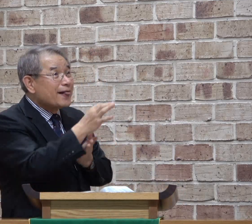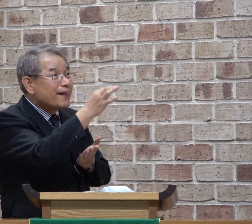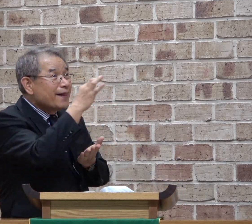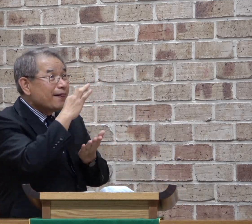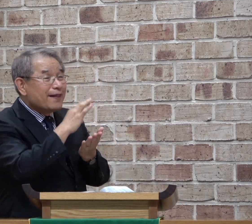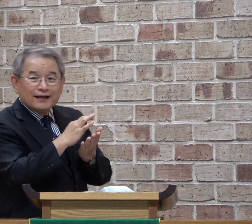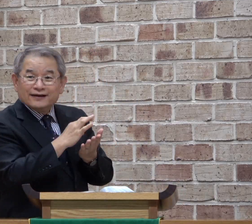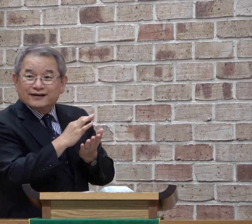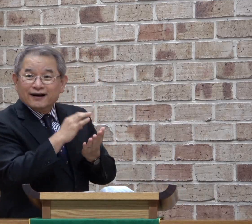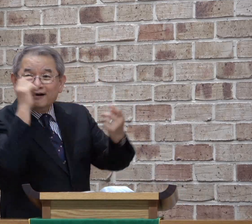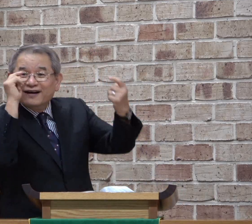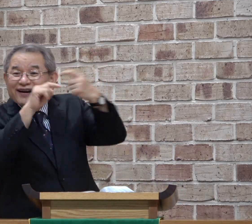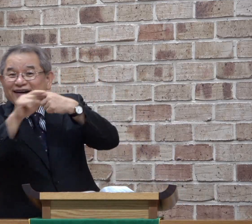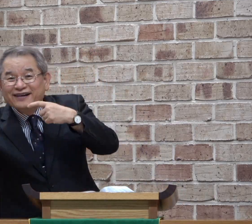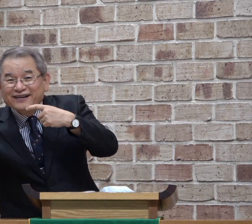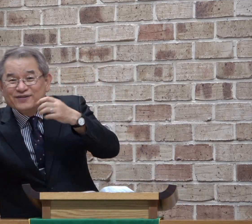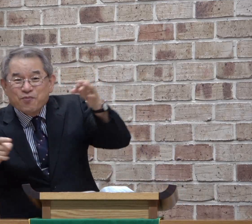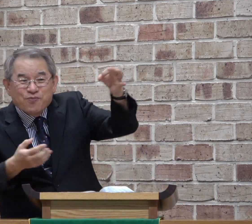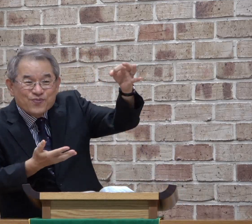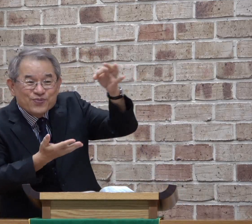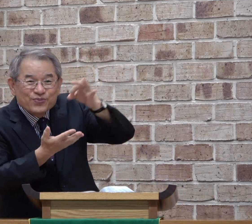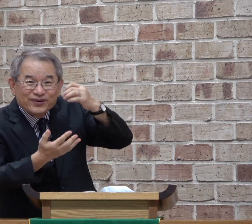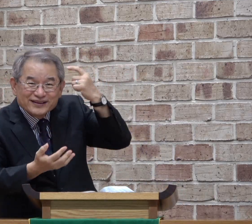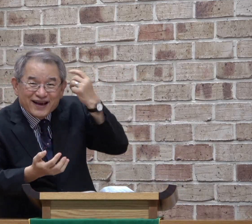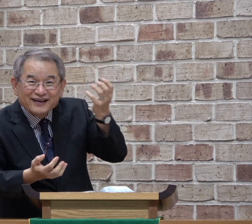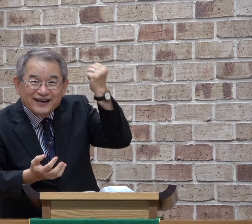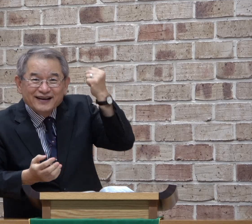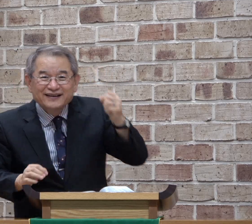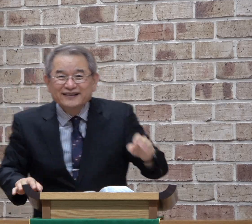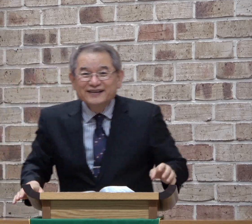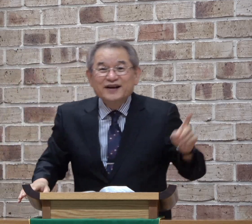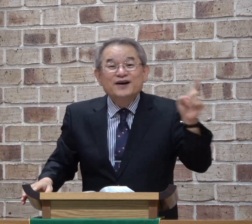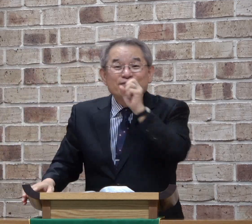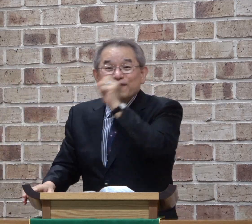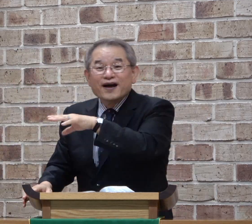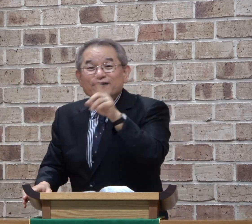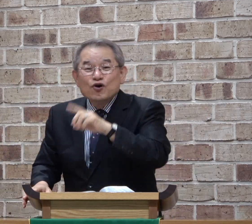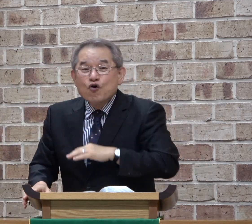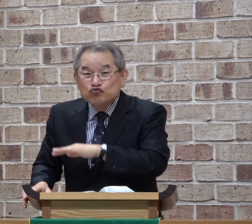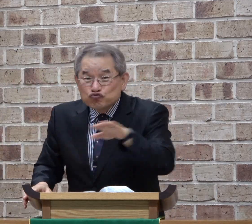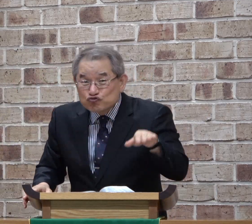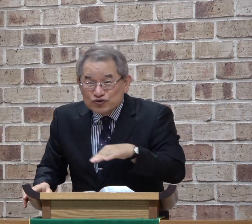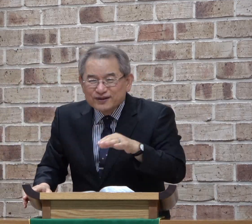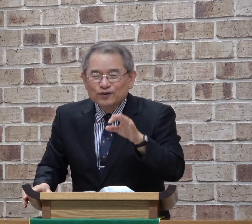나를 봐라. 그래서 이 사람은 돈을 주는 줄 알았습니다.